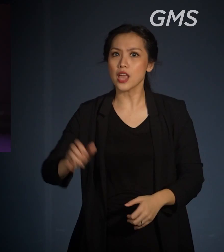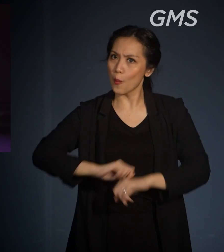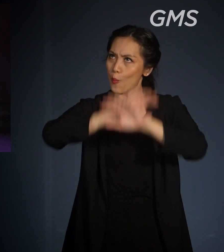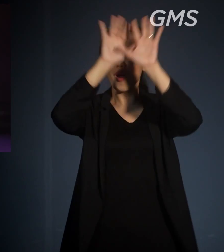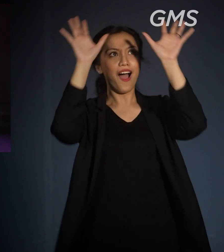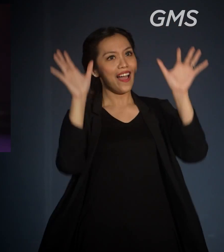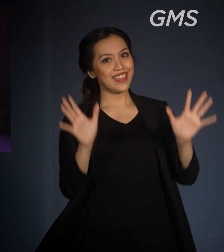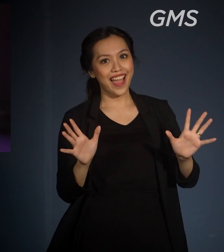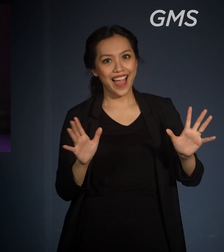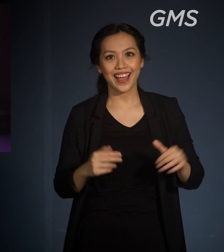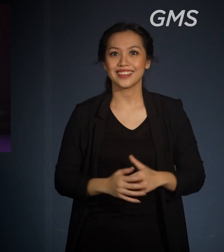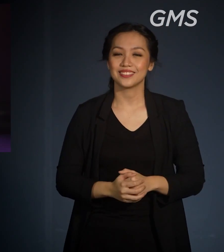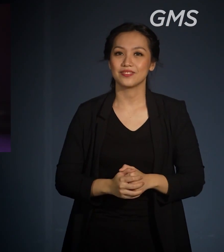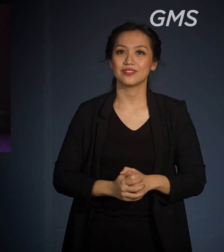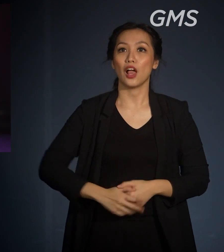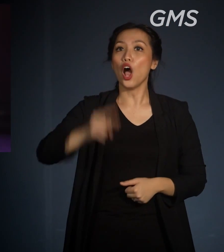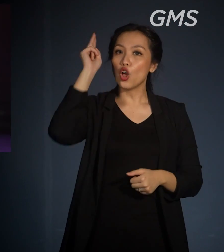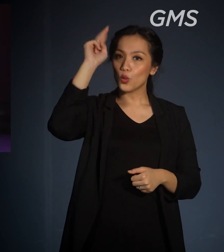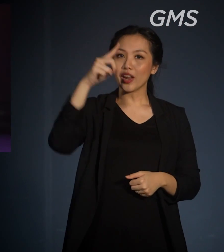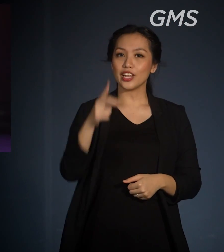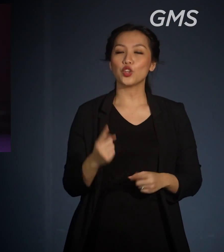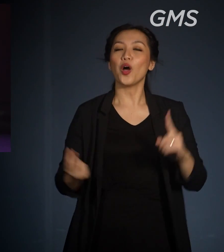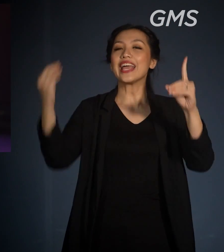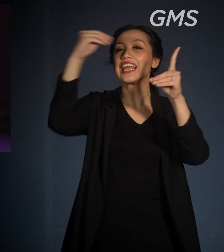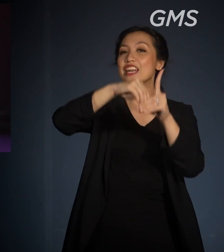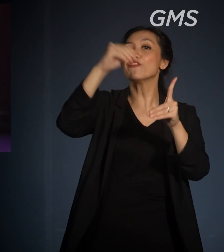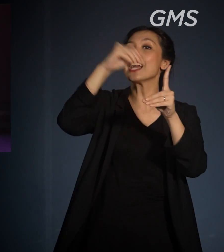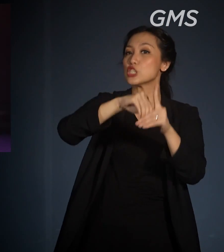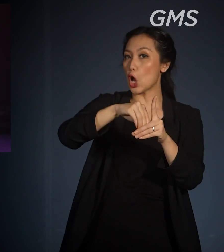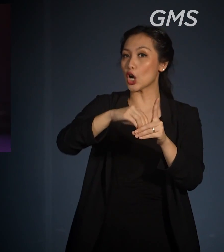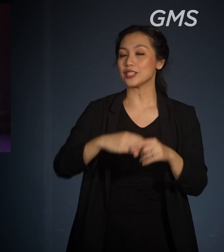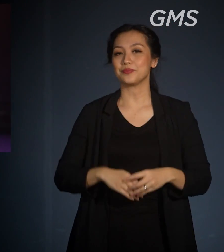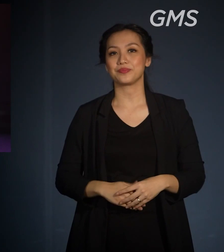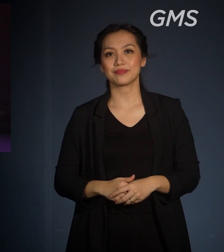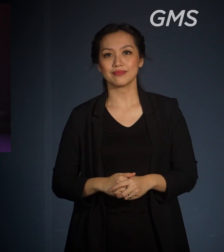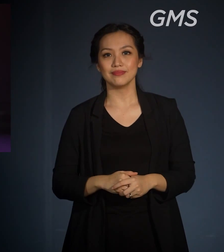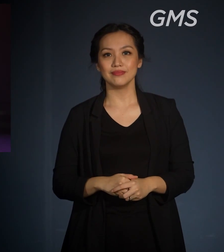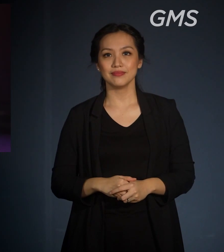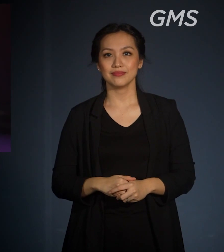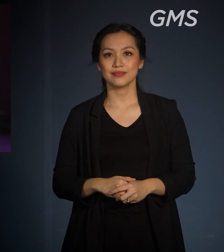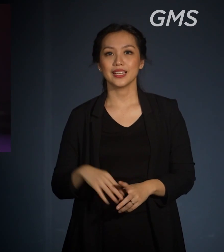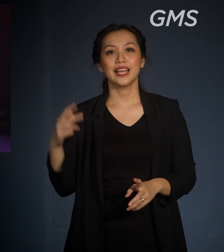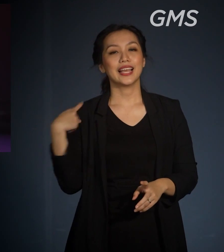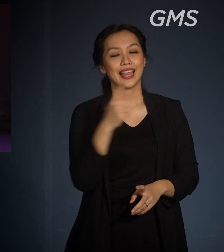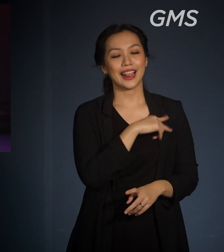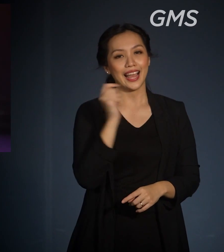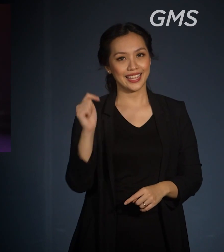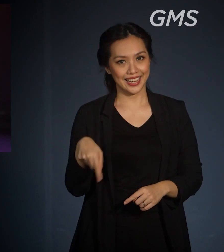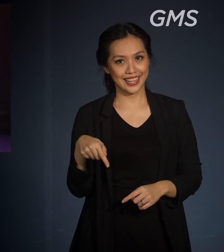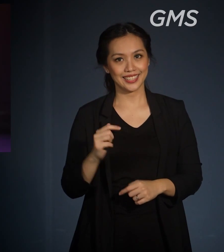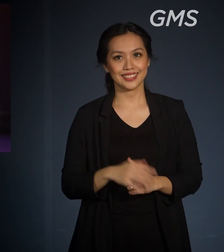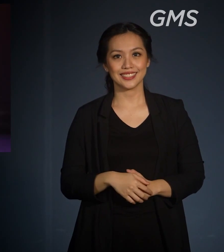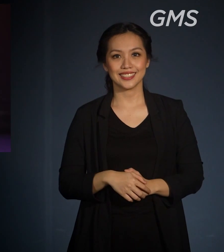Jadi Tuhan itu adalah seorang investor. Dan kita inilah,